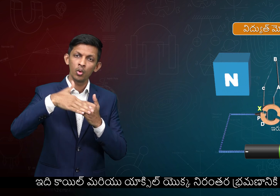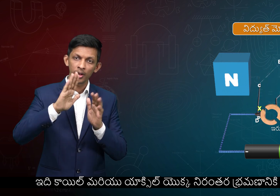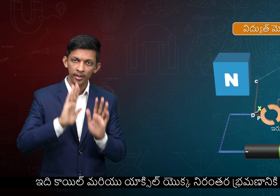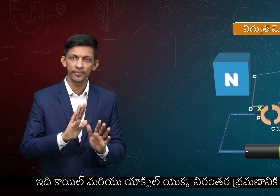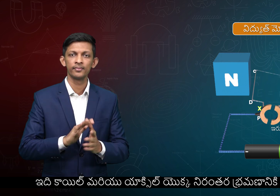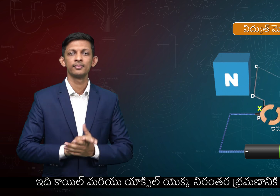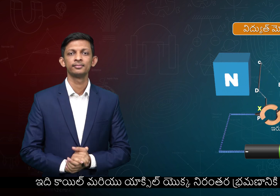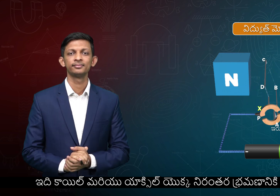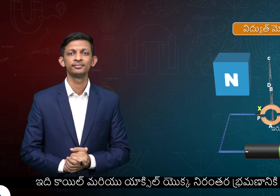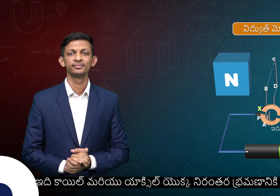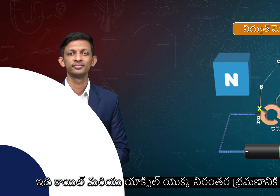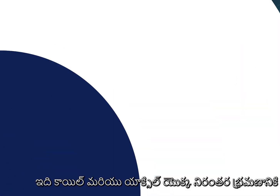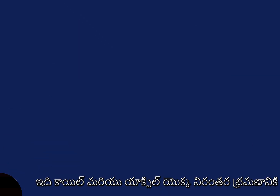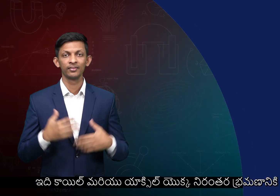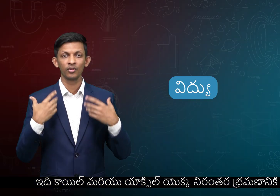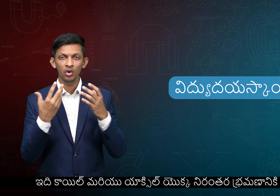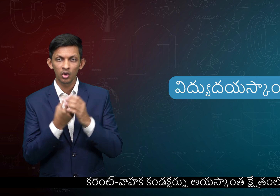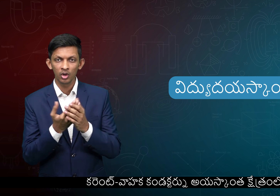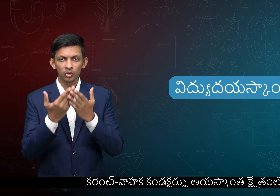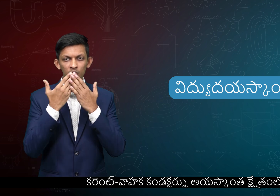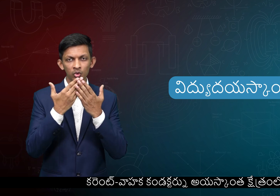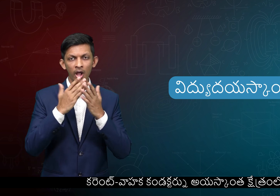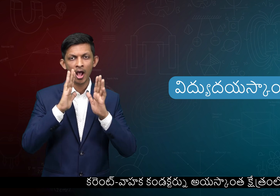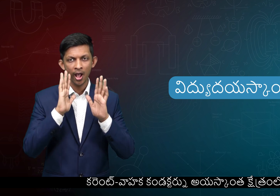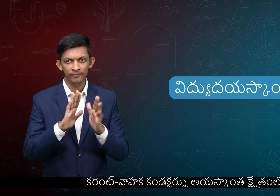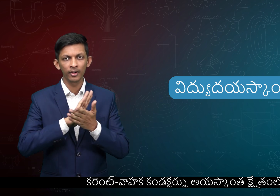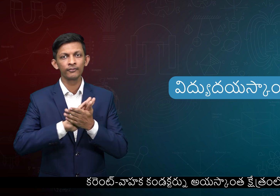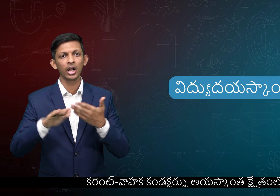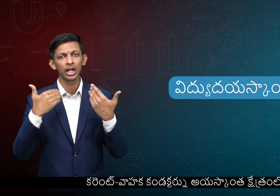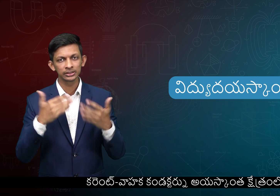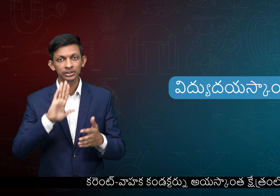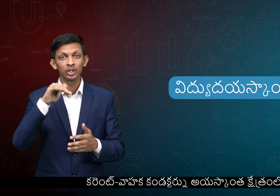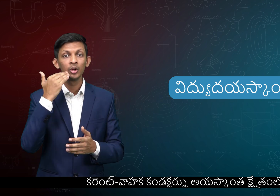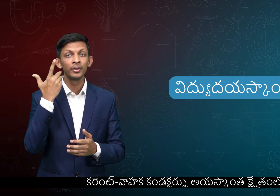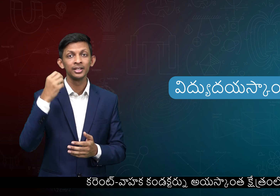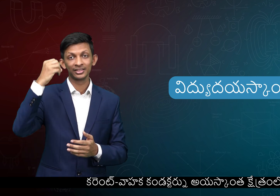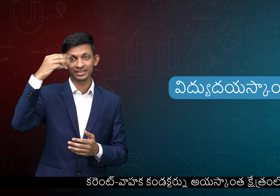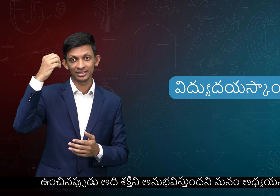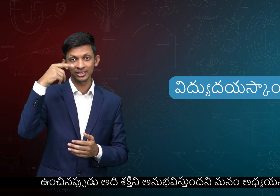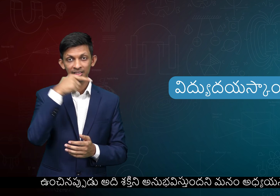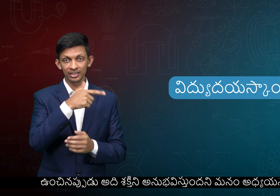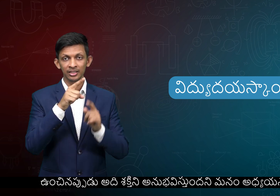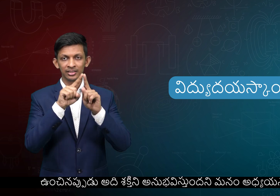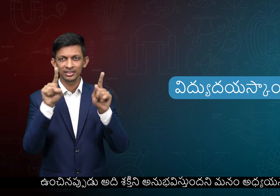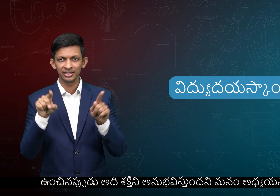నిరంతర భ్రమణానికి దారితీస్తుంది. కరెంట్ వాహక కండక్టర్ను అయస్కాంత క్షేత్రంలో ఉంచినప్పుడు అది